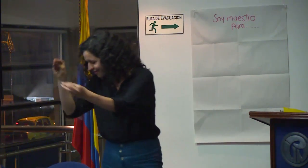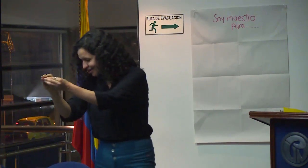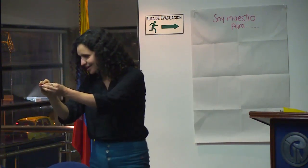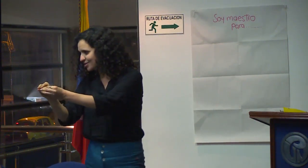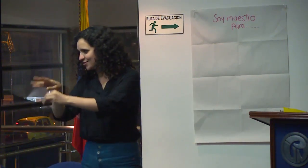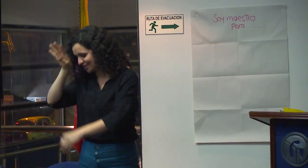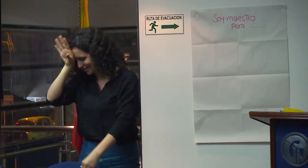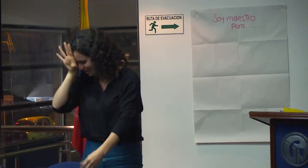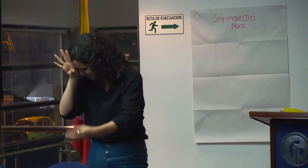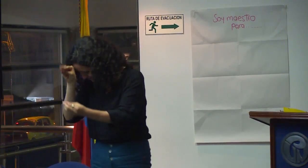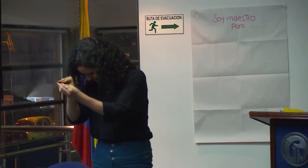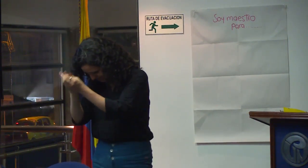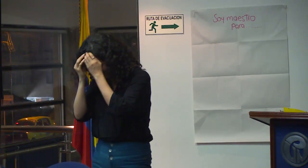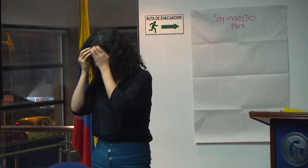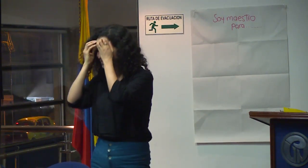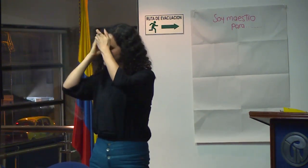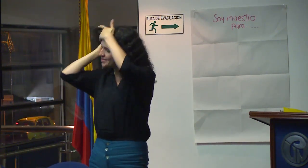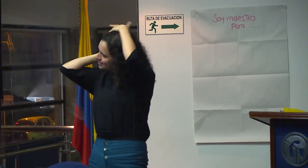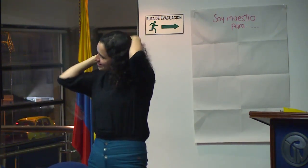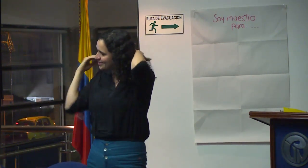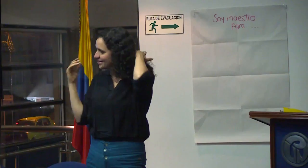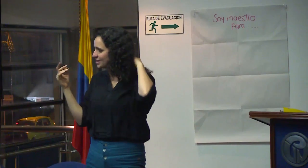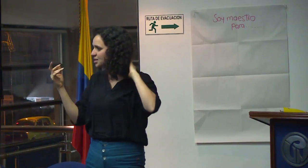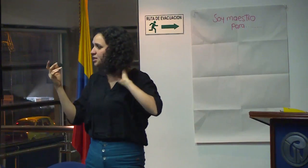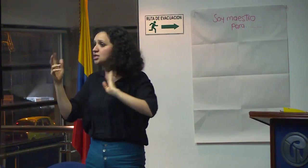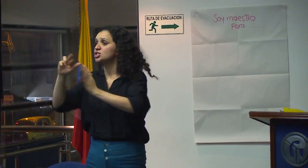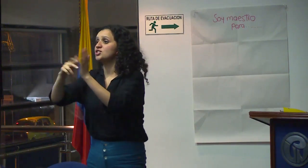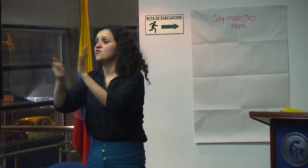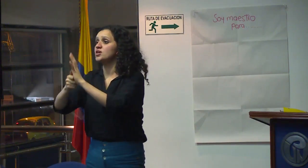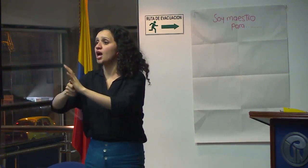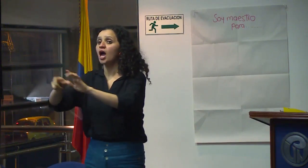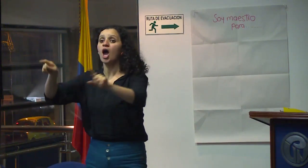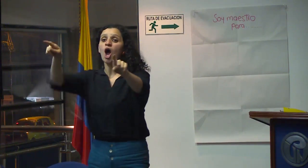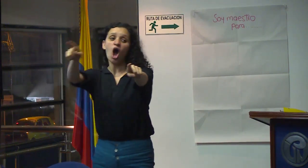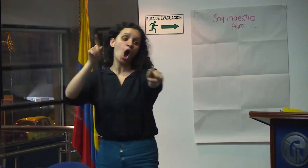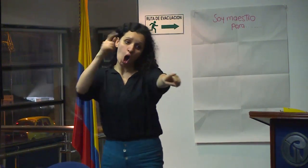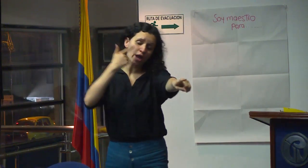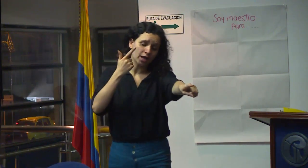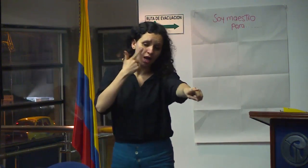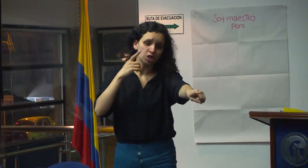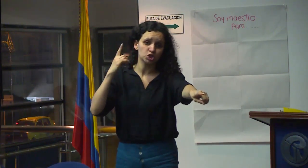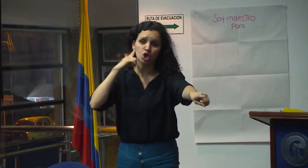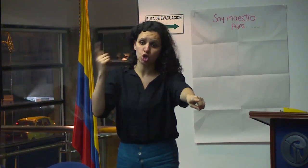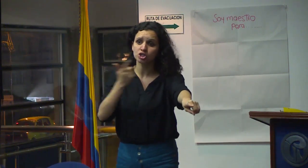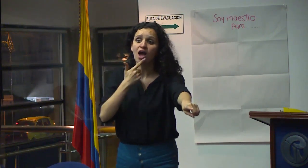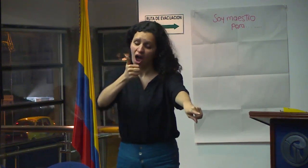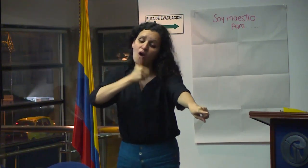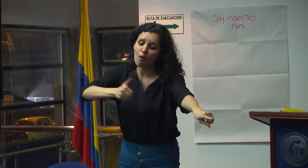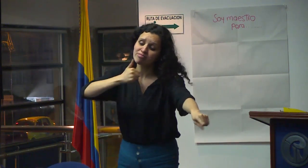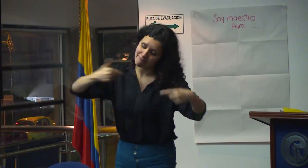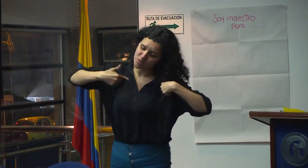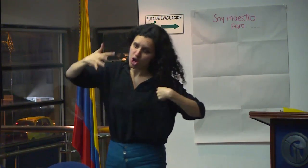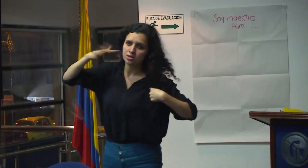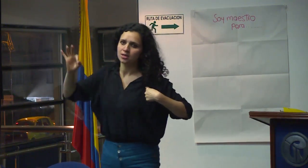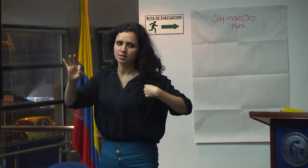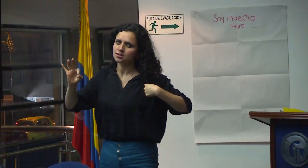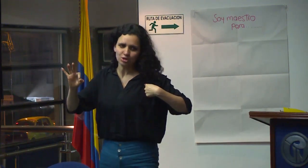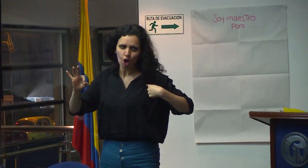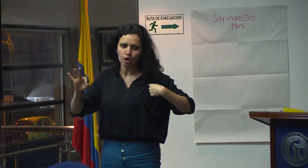No, no quiero decir que tengan que aguantarnos, pero tampoco nos tenemos que aguantarlos a ustedes.